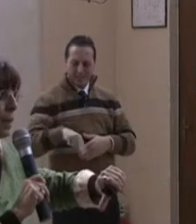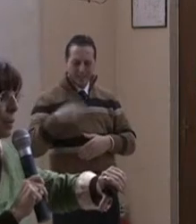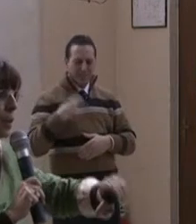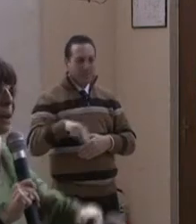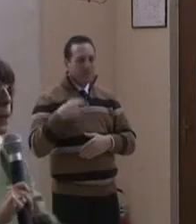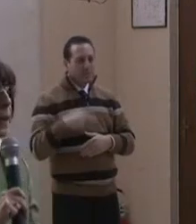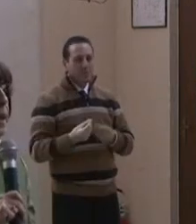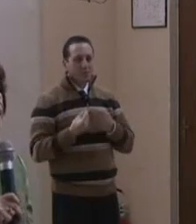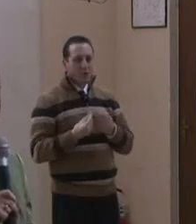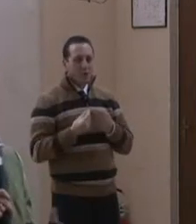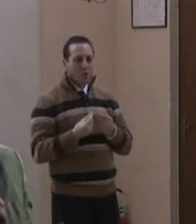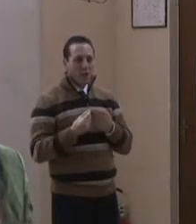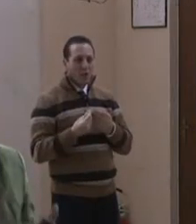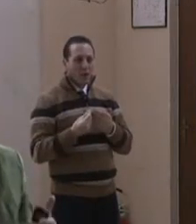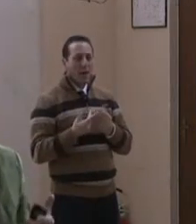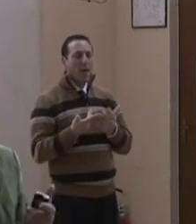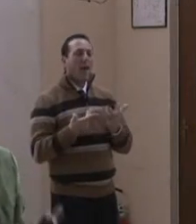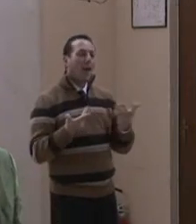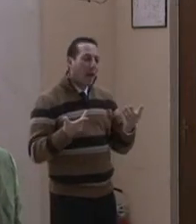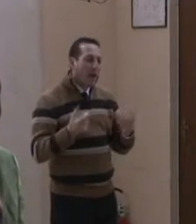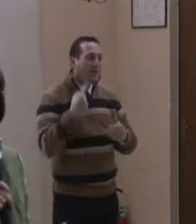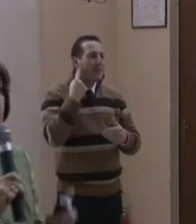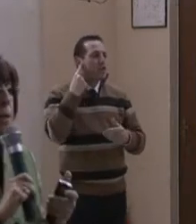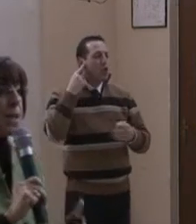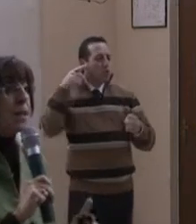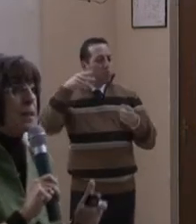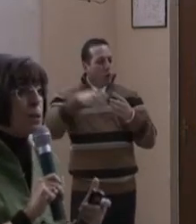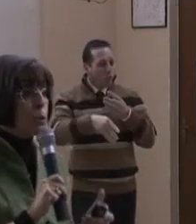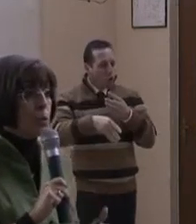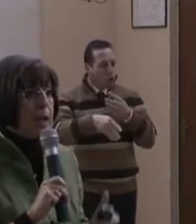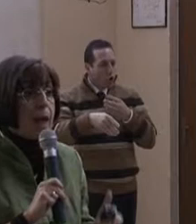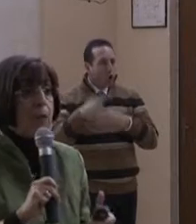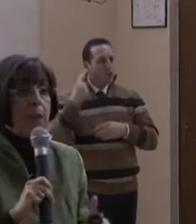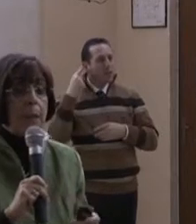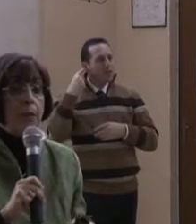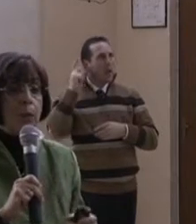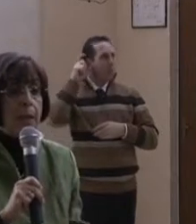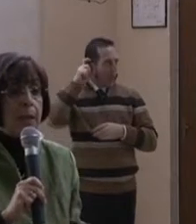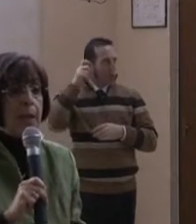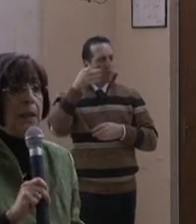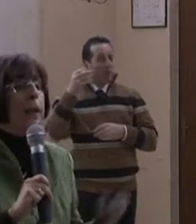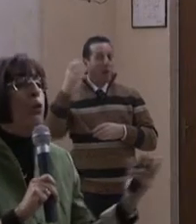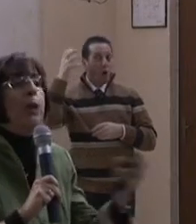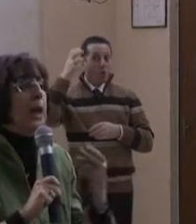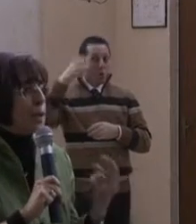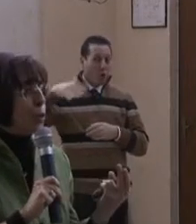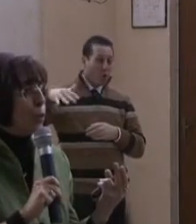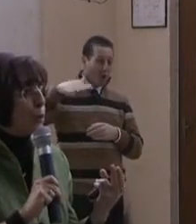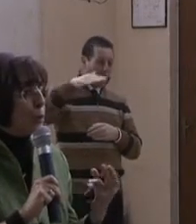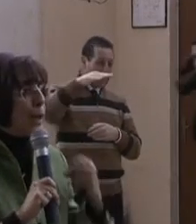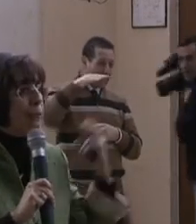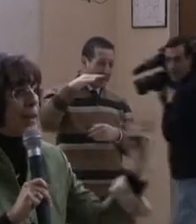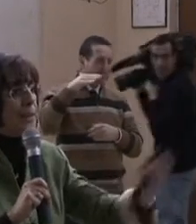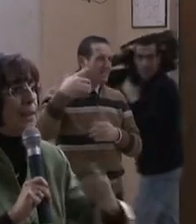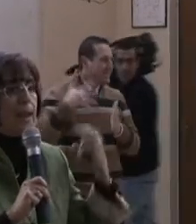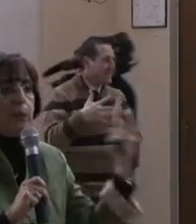No? Perché nelle sottotitoli onde la presenza del rumore è un elemento che inquina